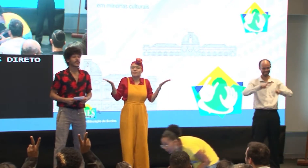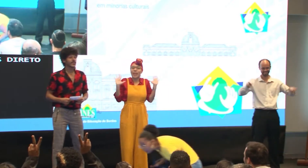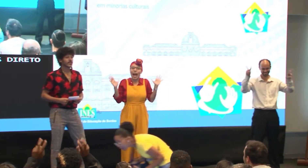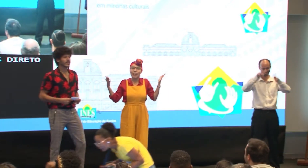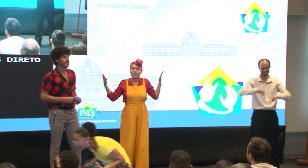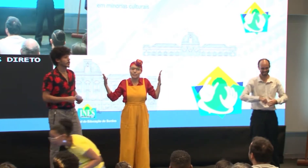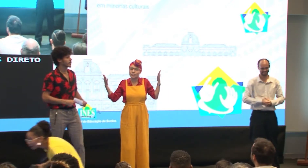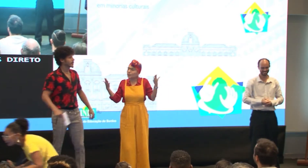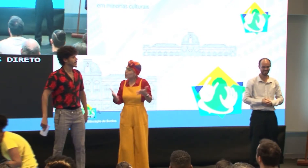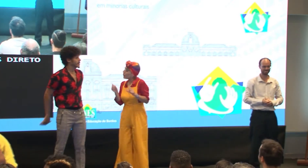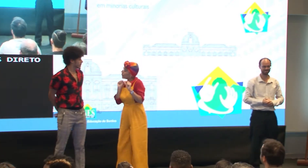Então,